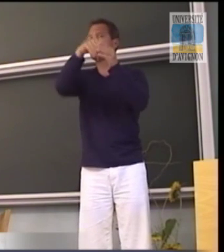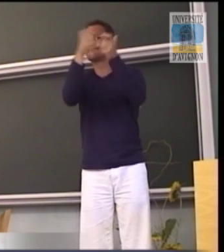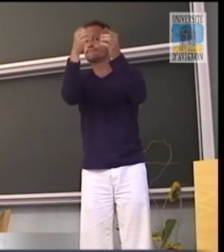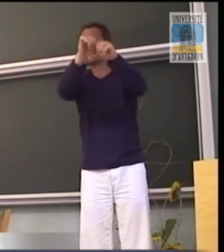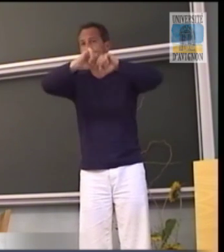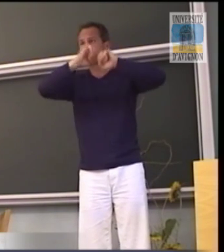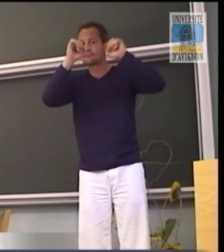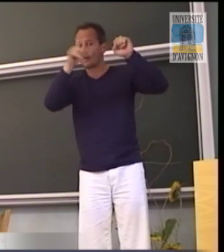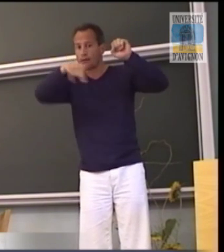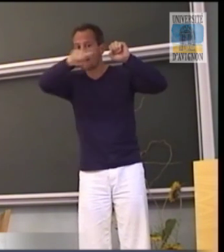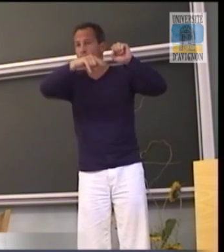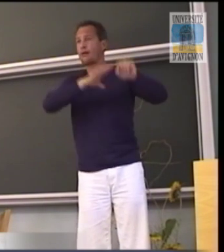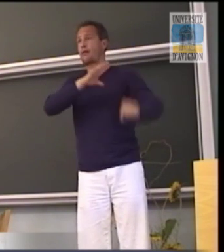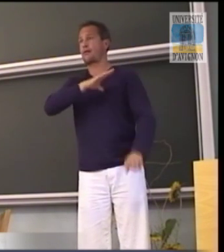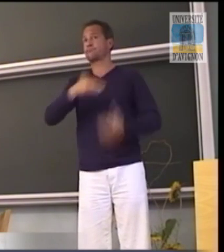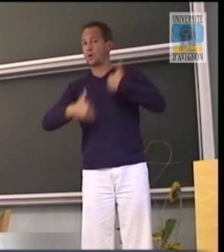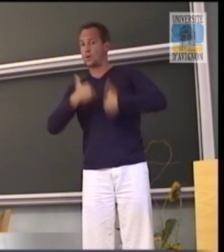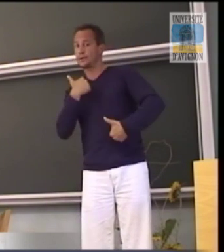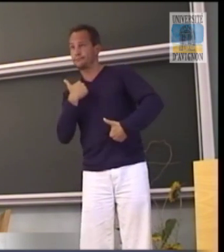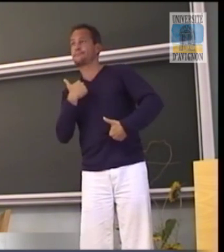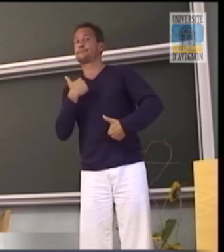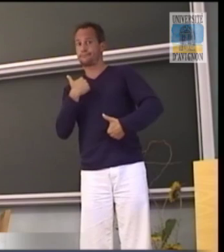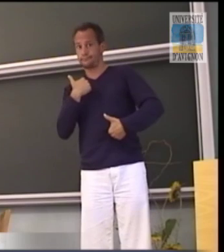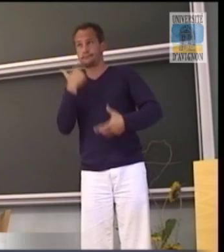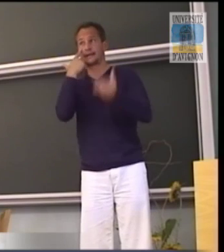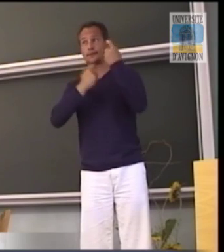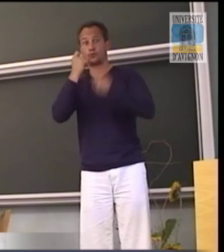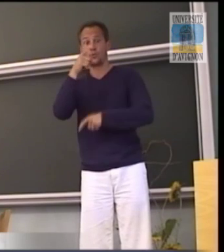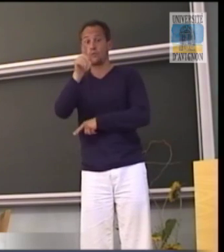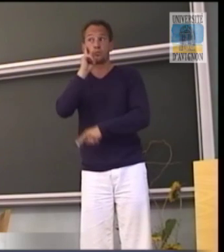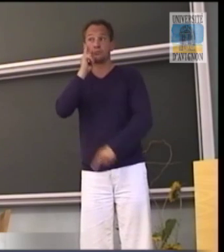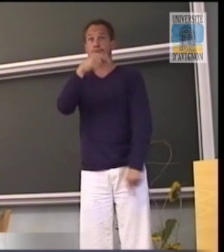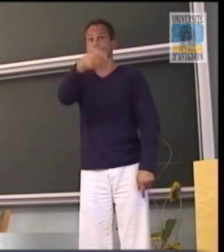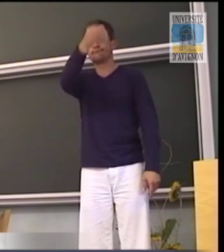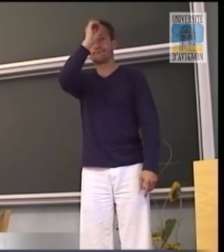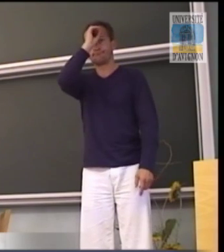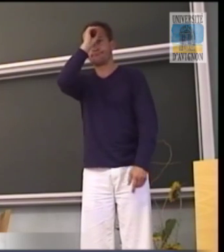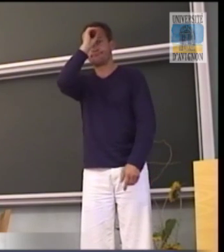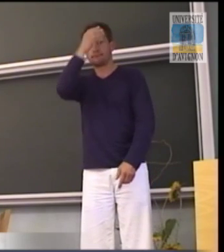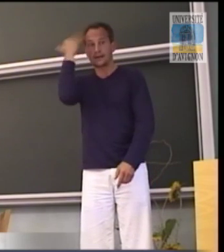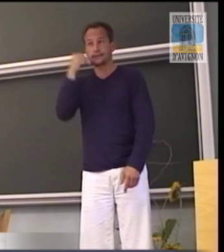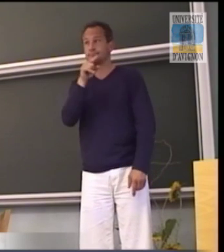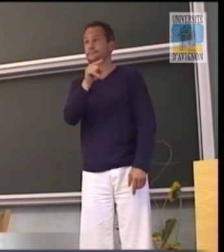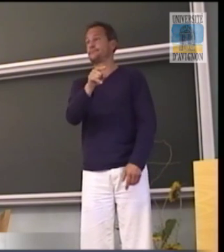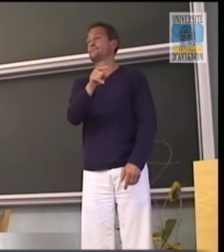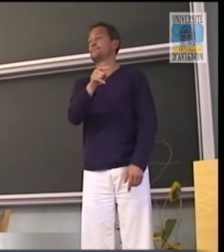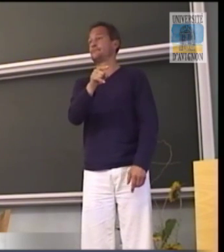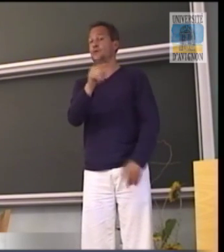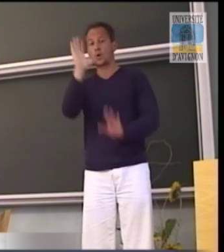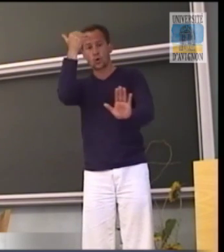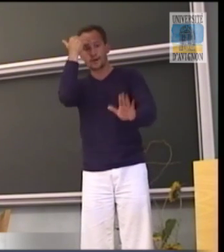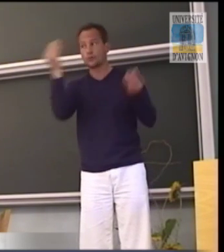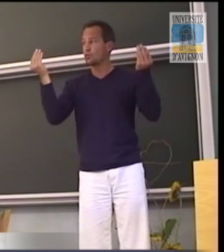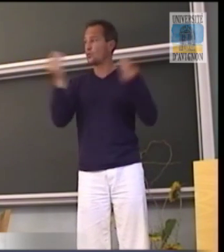important, mais certainement très handicapé, puisque ignorant, et donc premier frein au respect et à la reconnaissance de